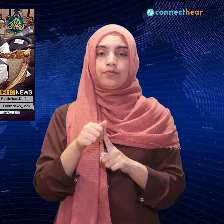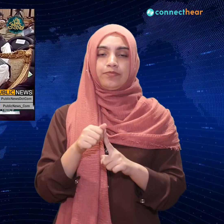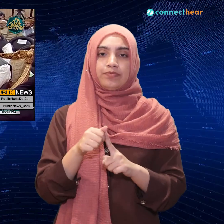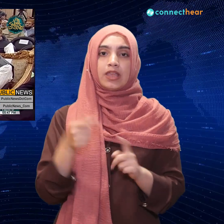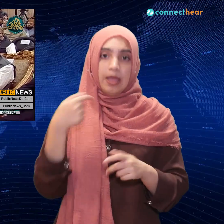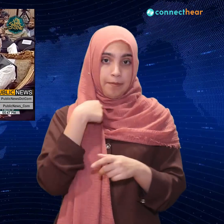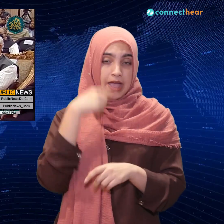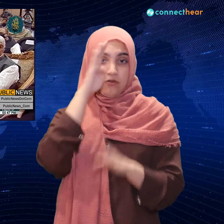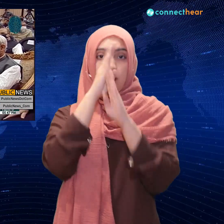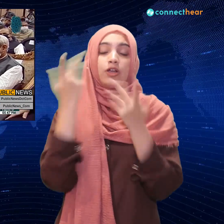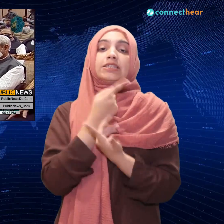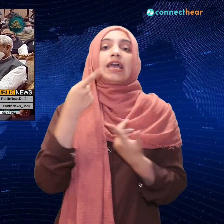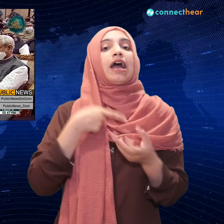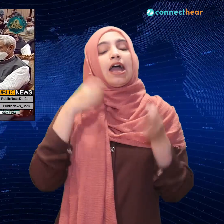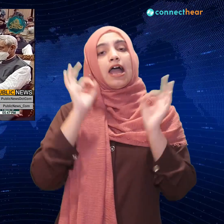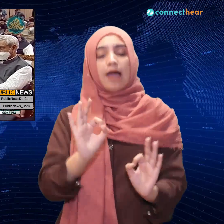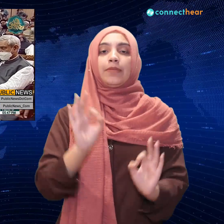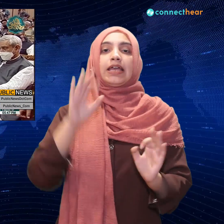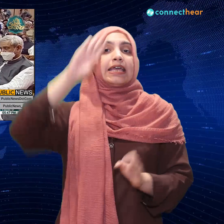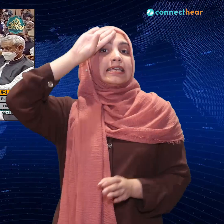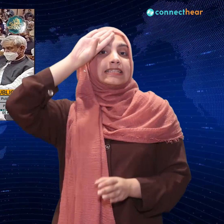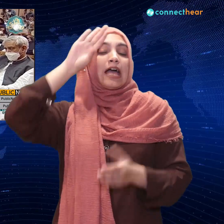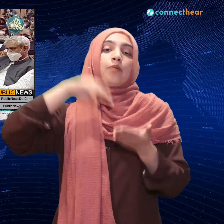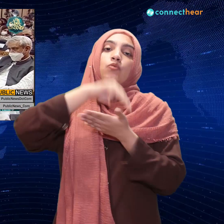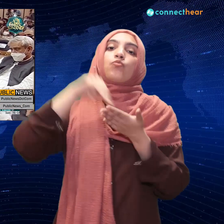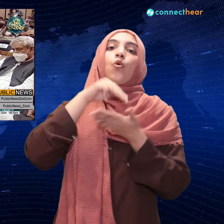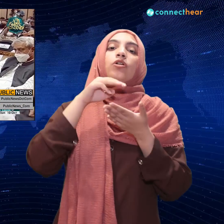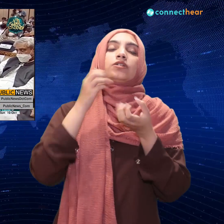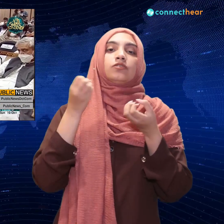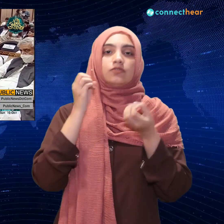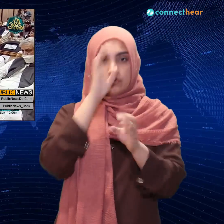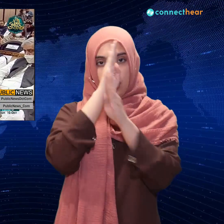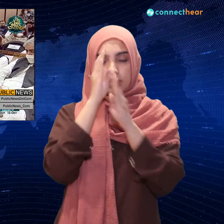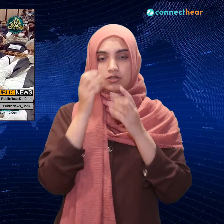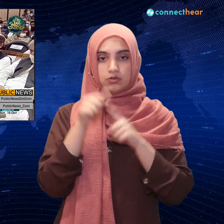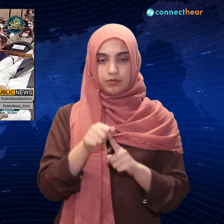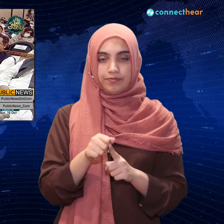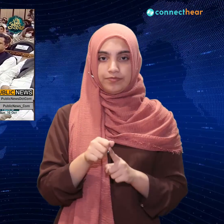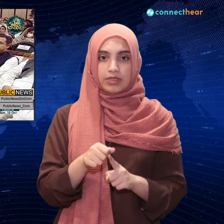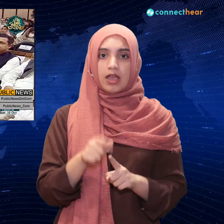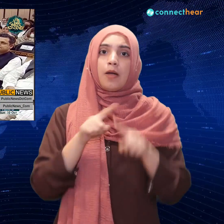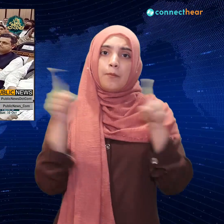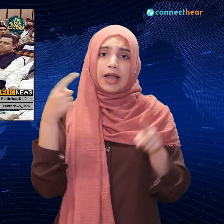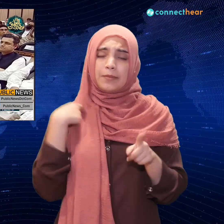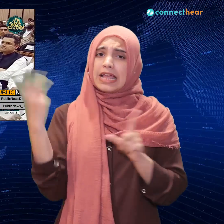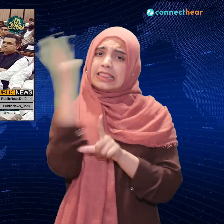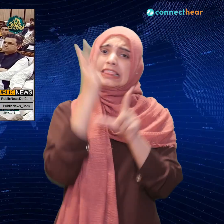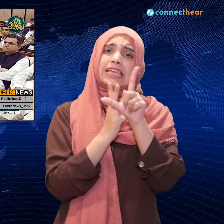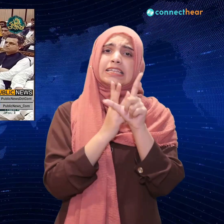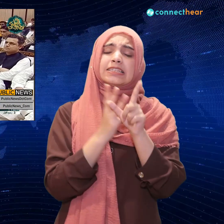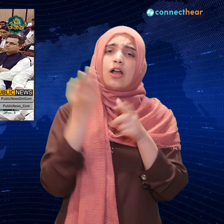نے ایک مثالی اسلامی فلاحی ریاست بننا. لیکن جو میرے یہ 3 سال گزرے ہیں اس میں تو میں